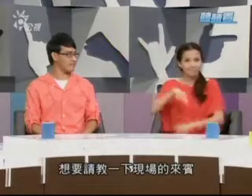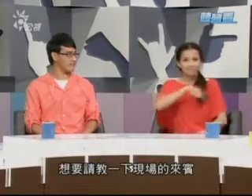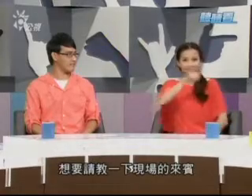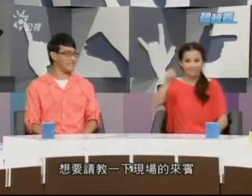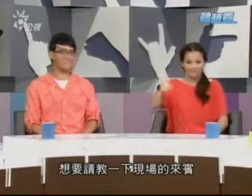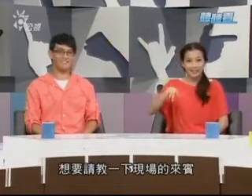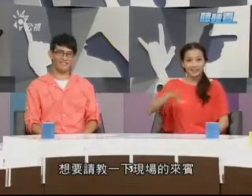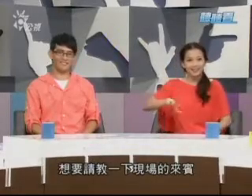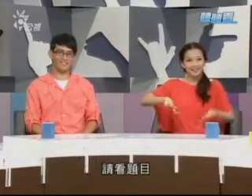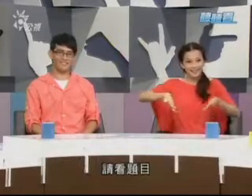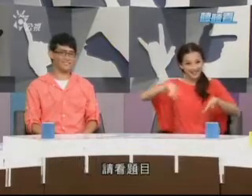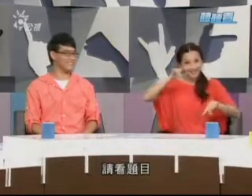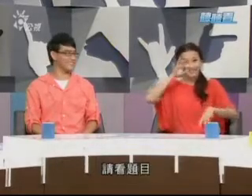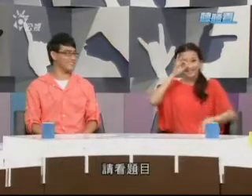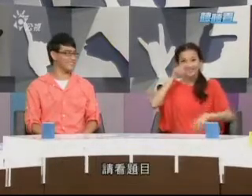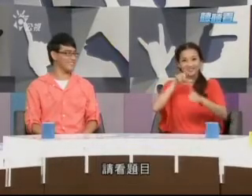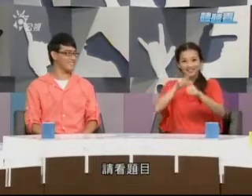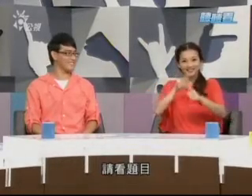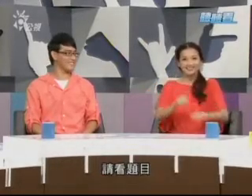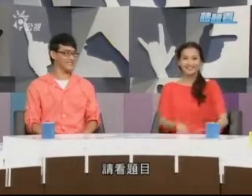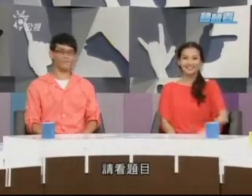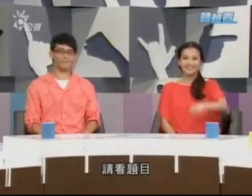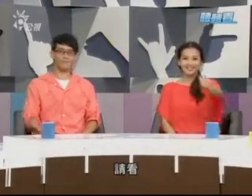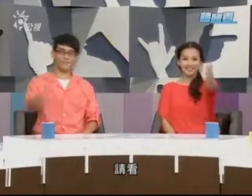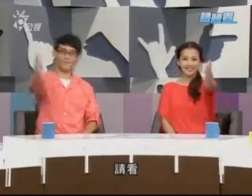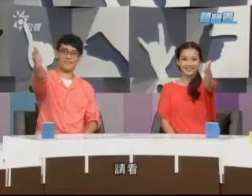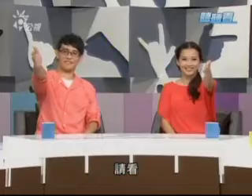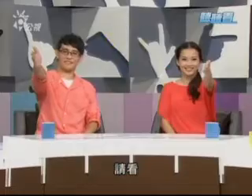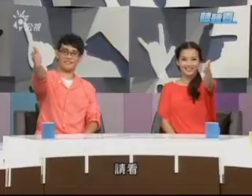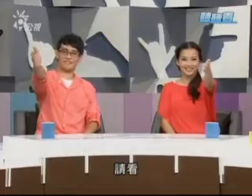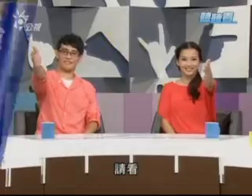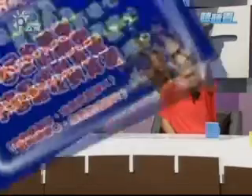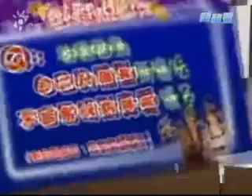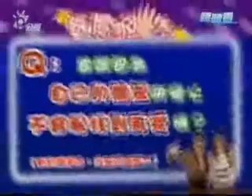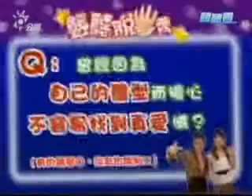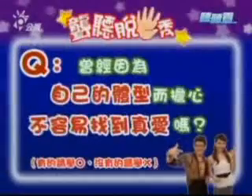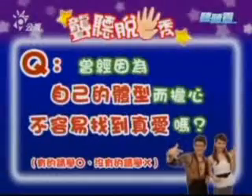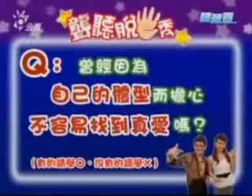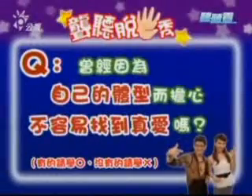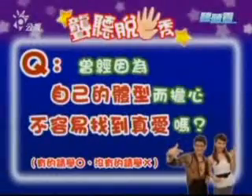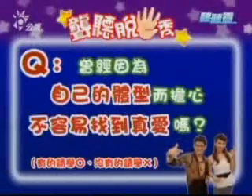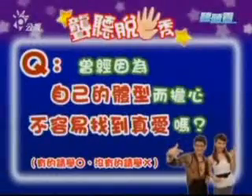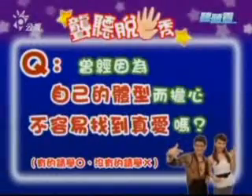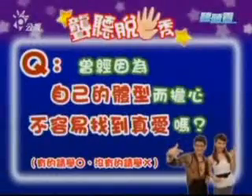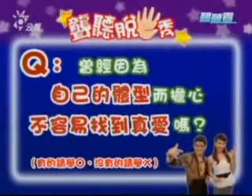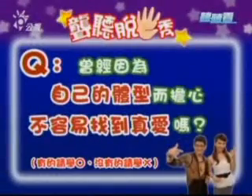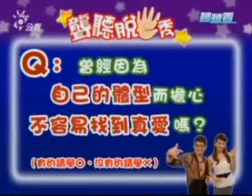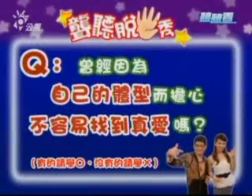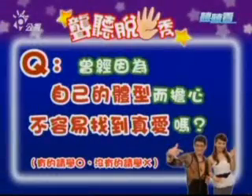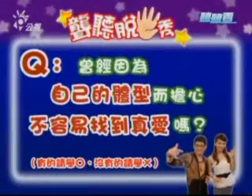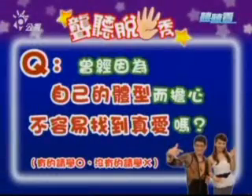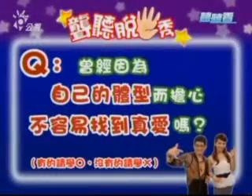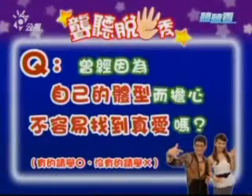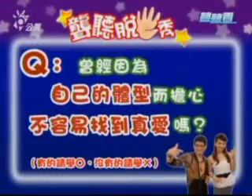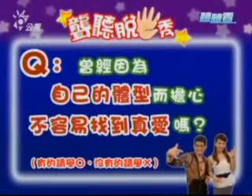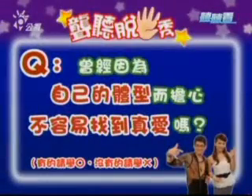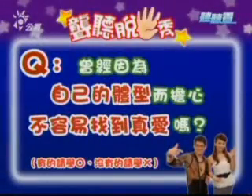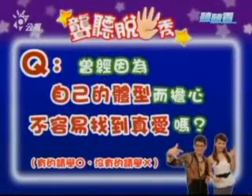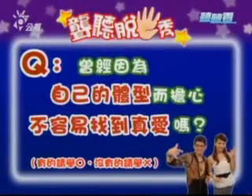的来宾，请看题目。 请看。曾经因为自己的体型而担心不容易